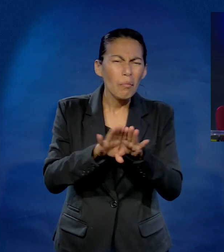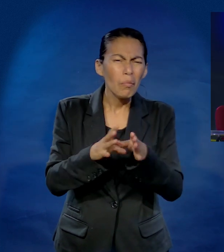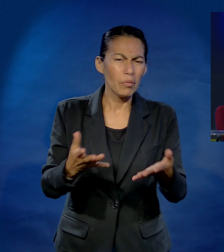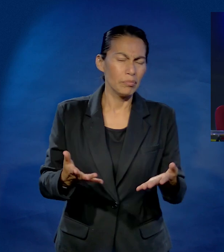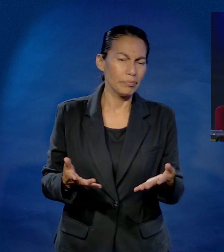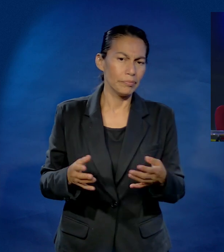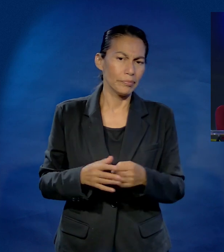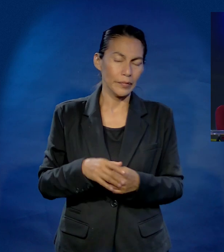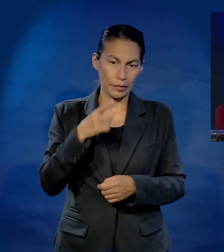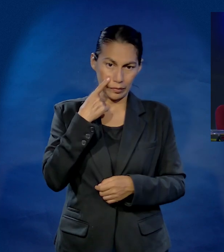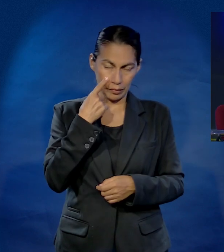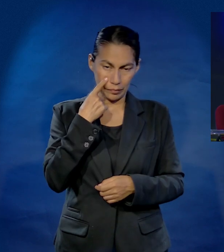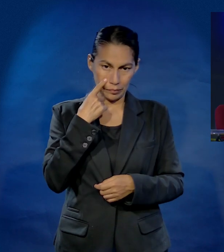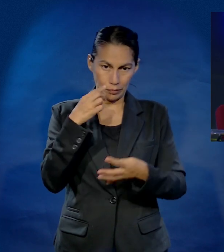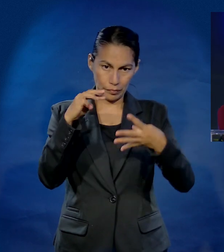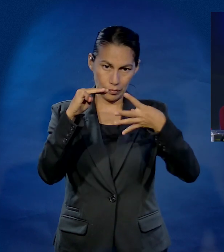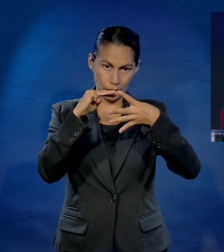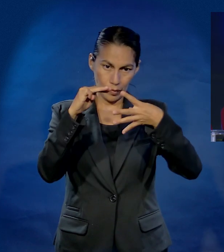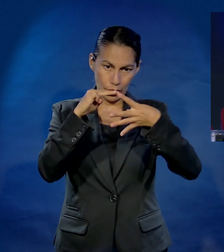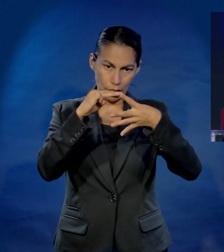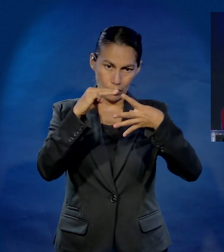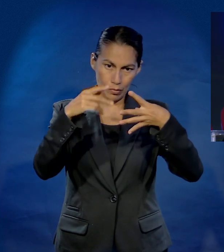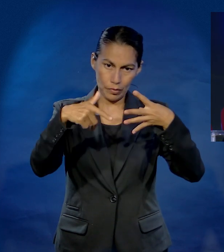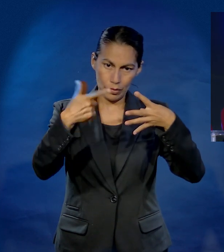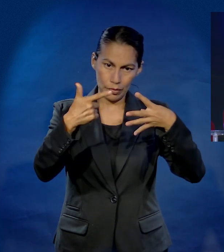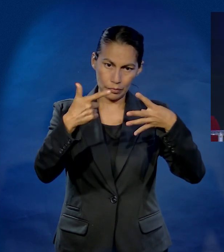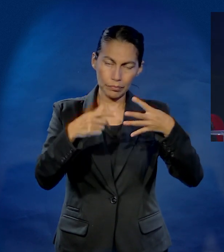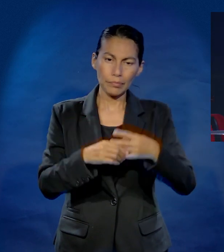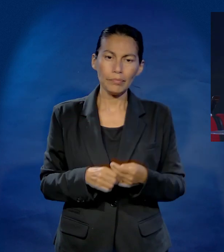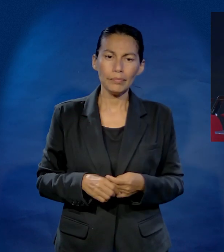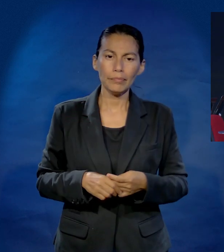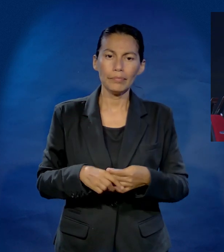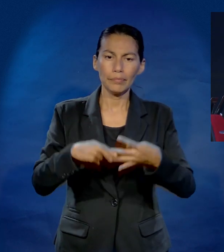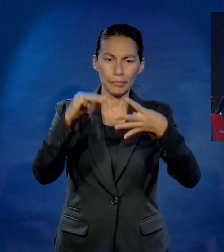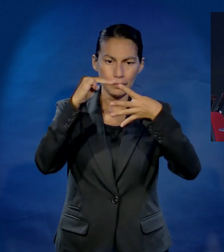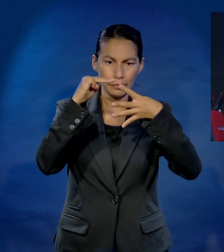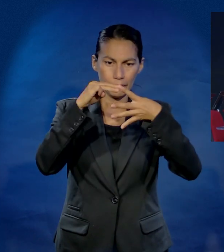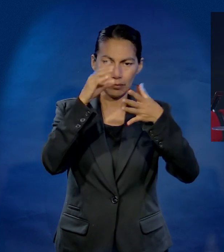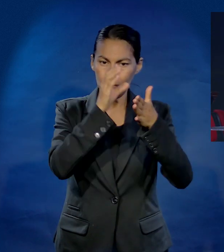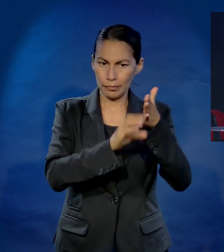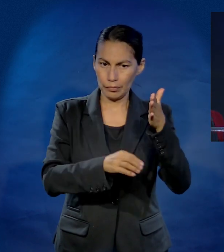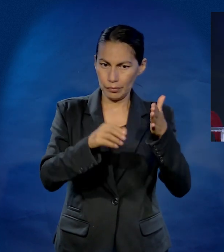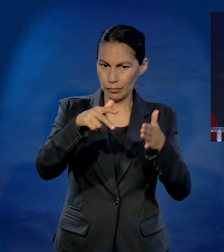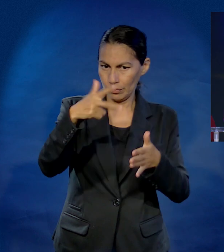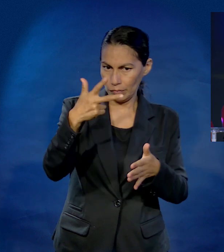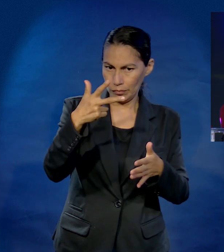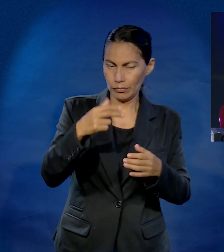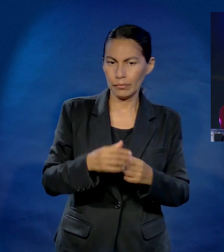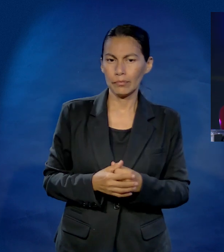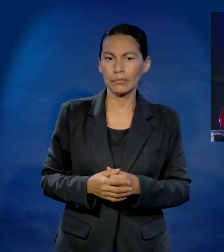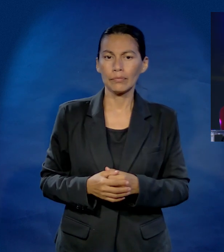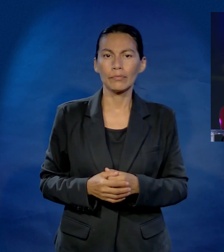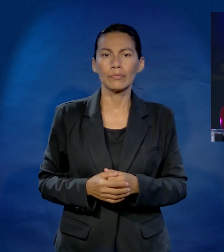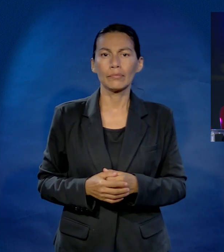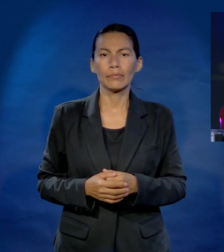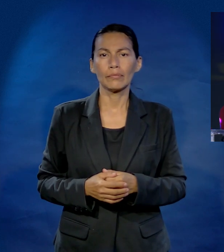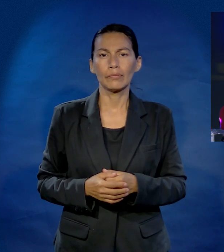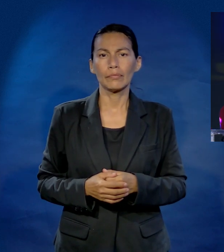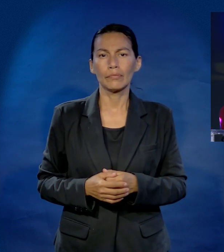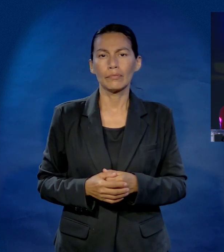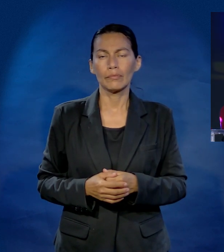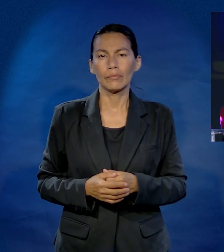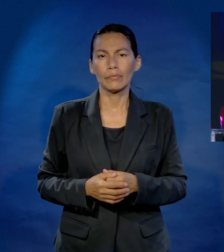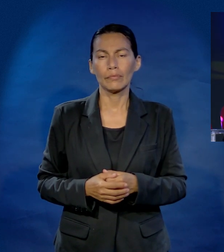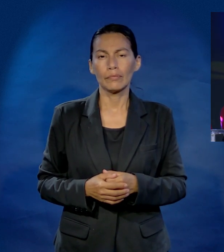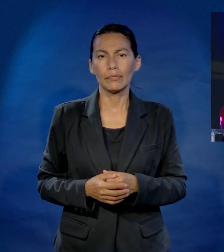Hay unas características más que me gustaría que llevemos claras de cómo funciona el reino de Dios. Acompáñenme, por favor, velozmente en su